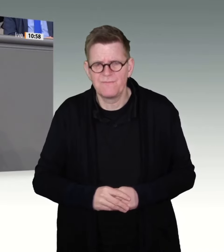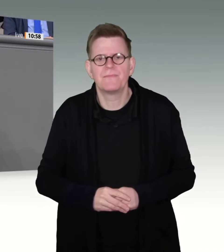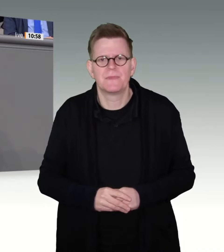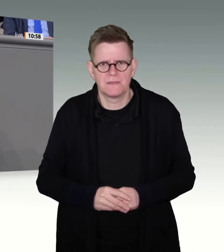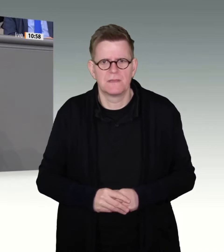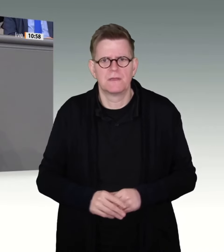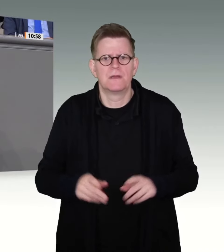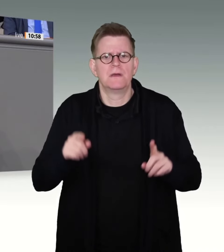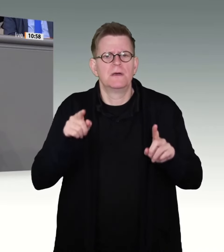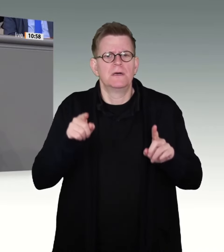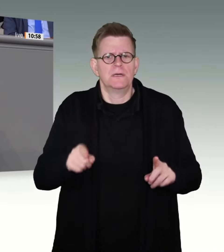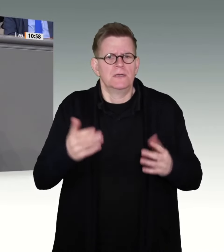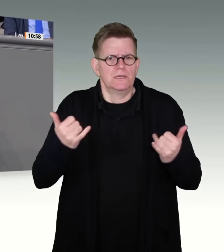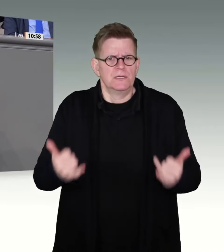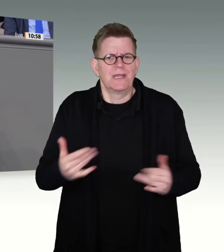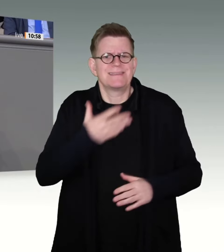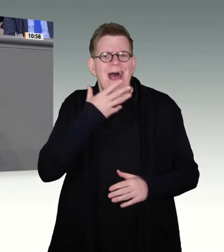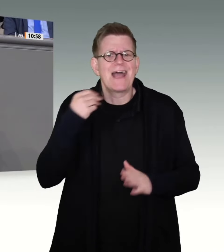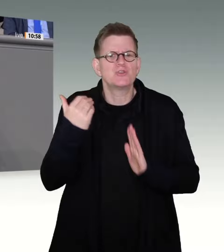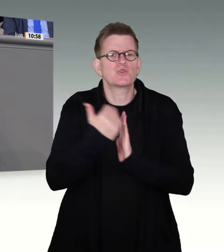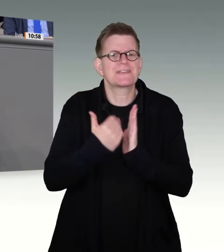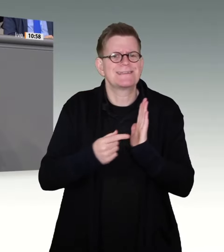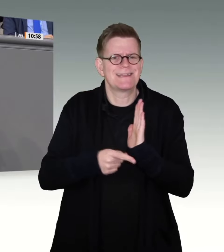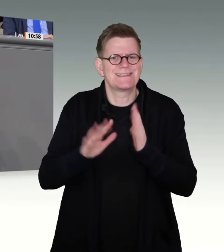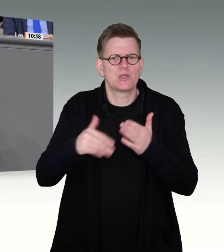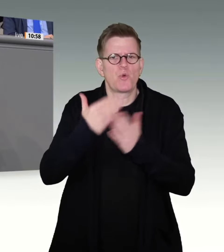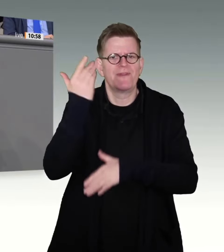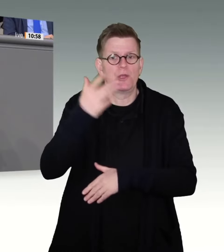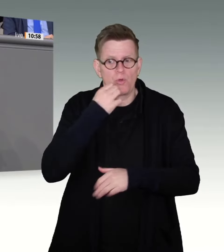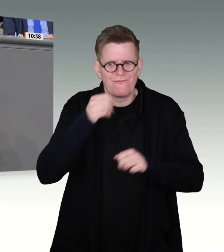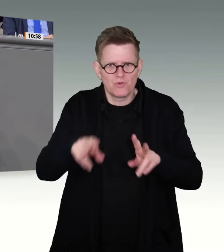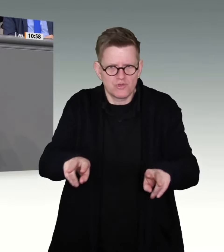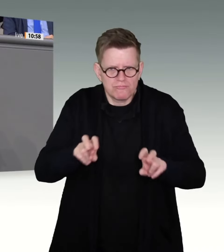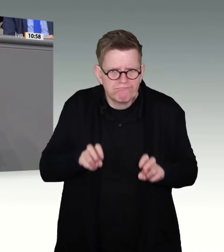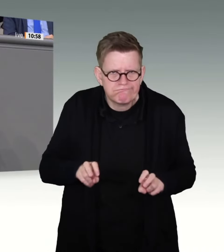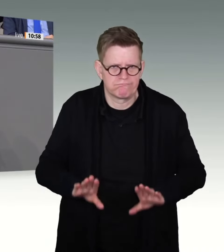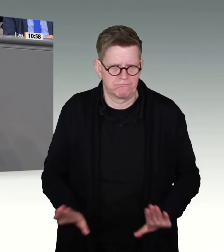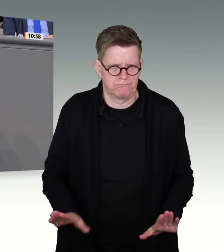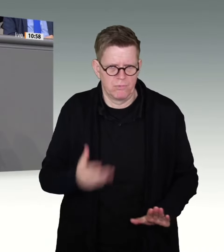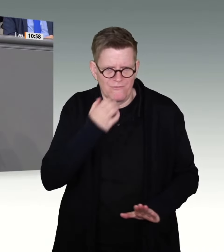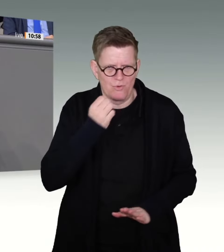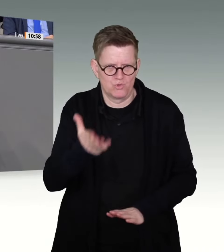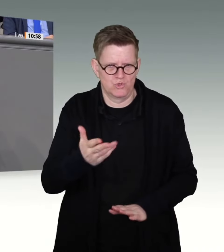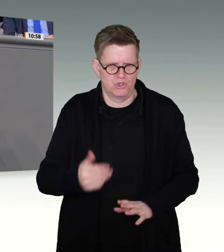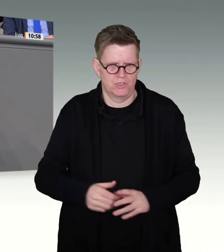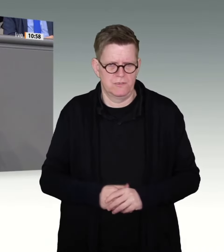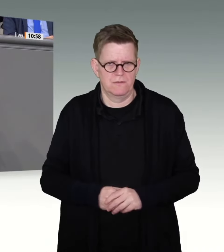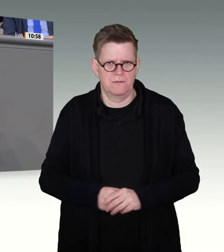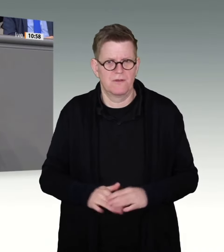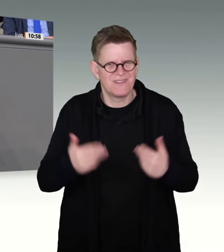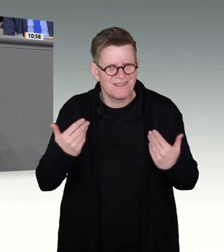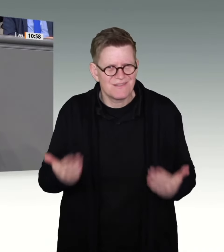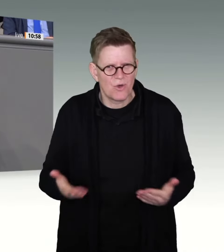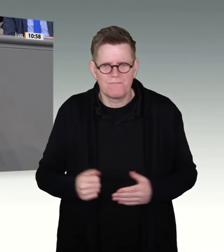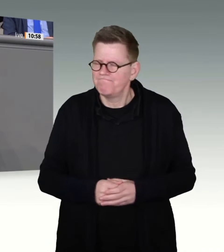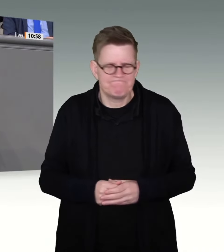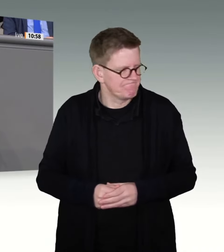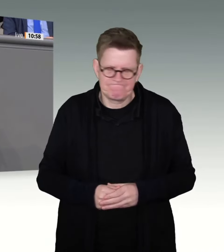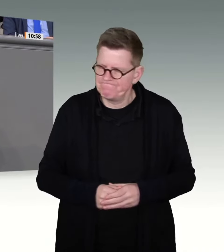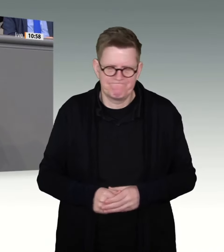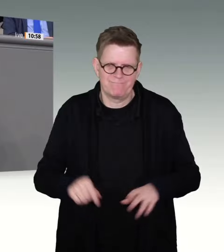beschlossene Novellierung des Heizungsgesetzes zurücknehmen. Und das, meine Damen und Herren, käme uns sehr teuer zu stehen.